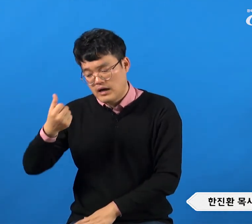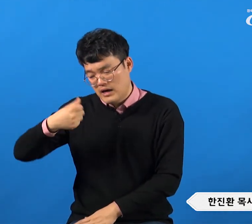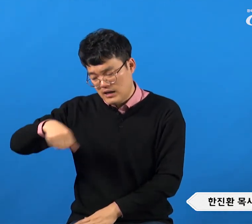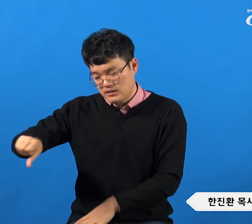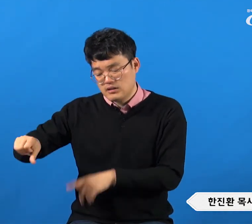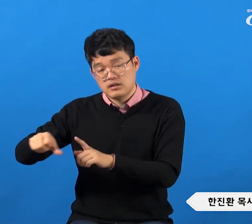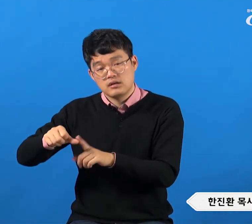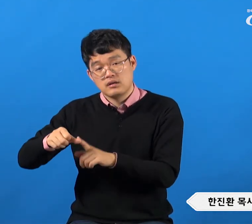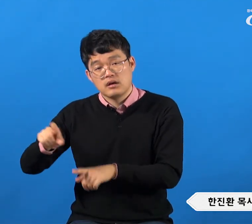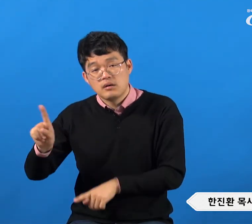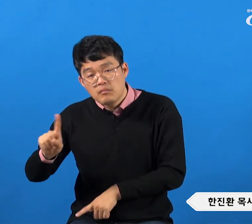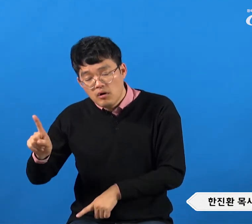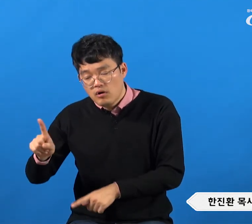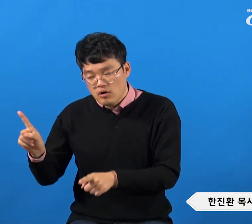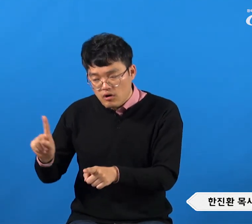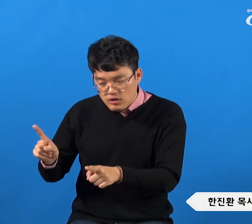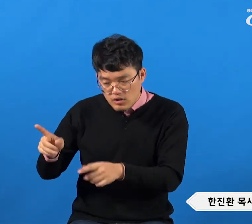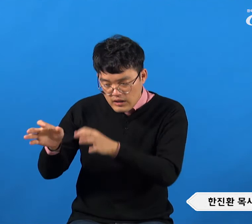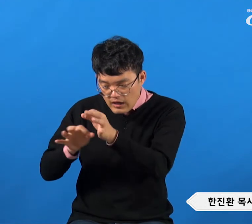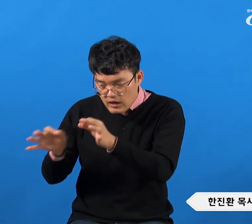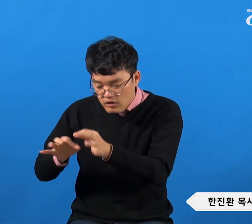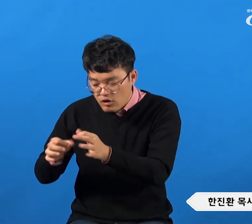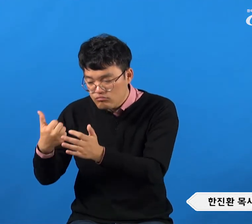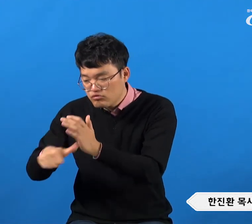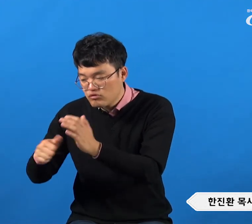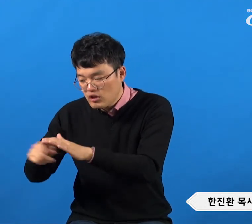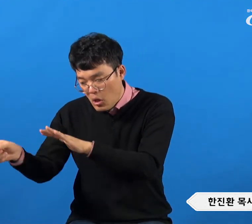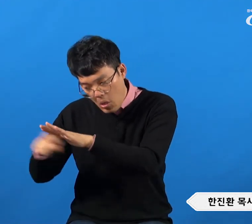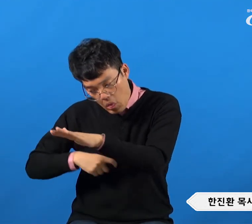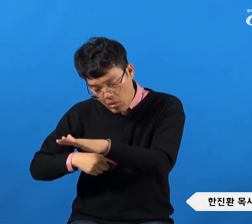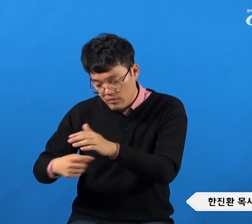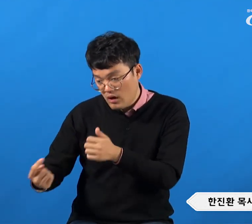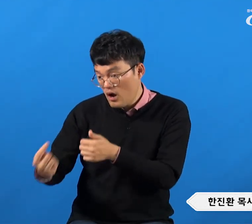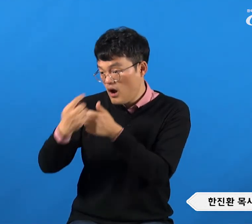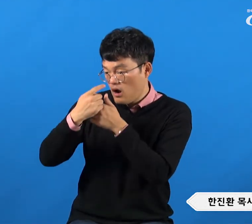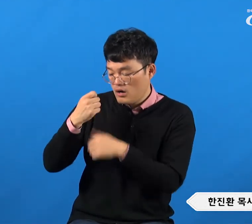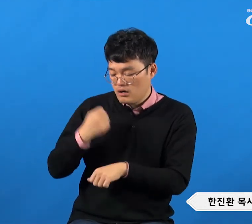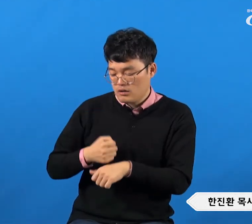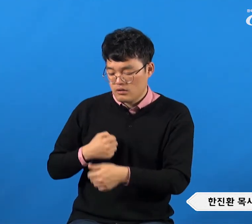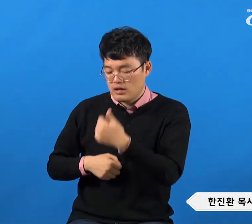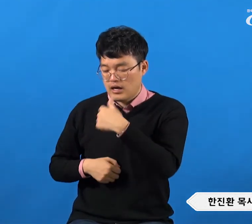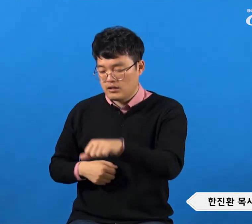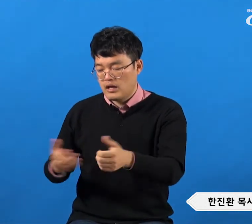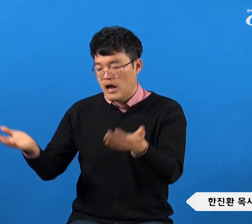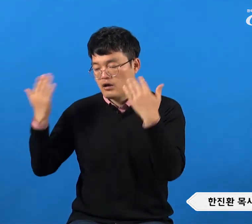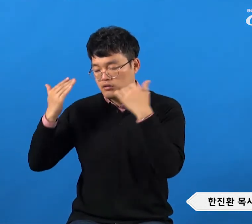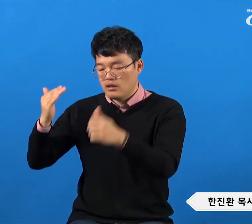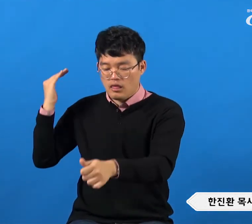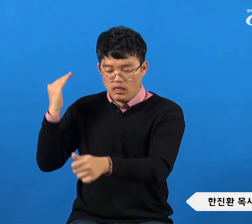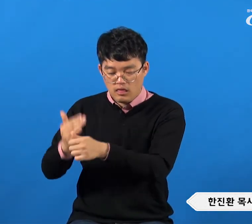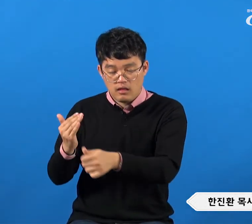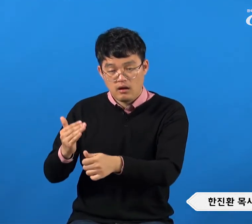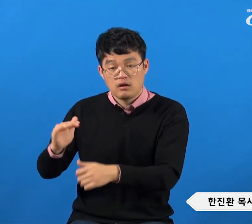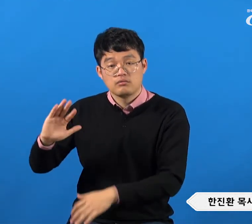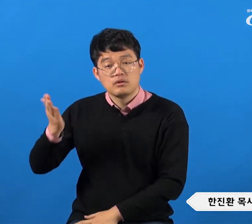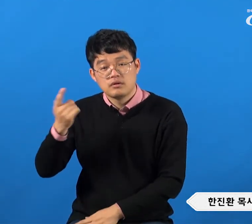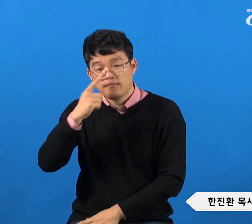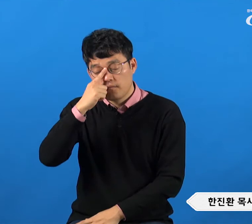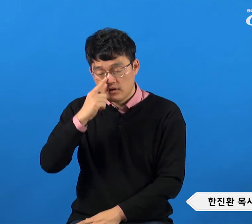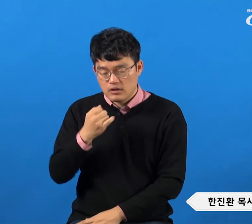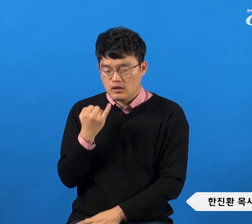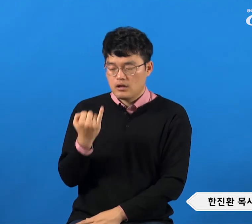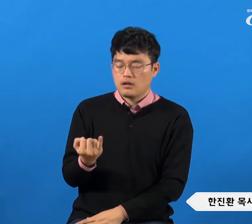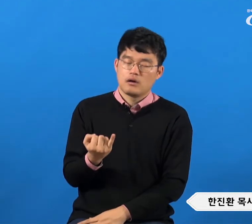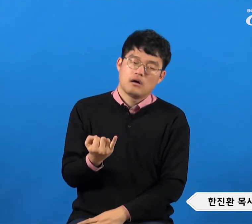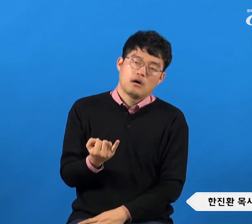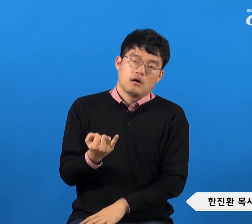아들 하나가 문방구에서 물건을 훔치다가 들켜서 학교에서 쫓겨나게 됐습니다. 부인이 도무지